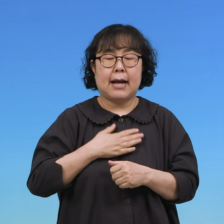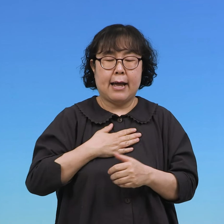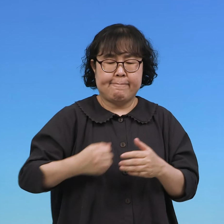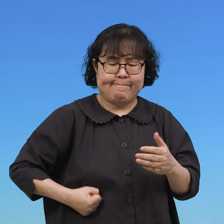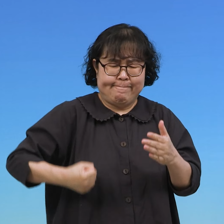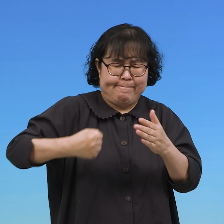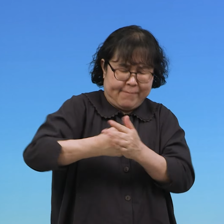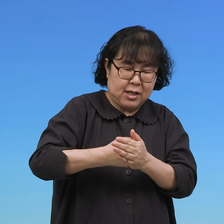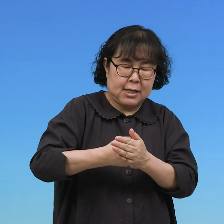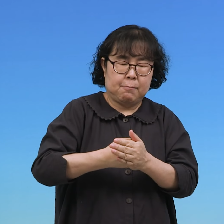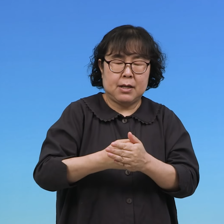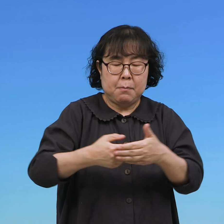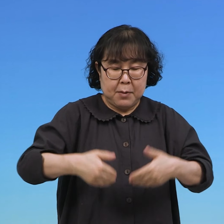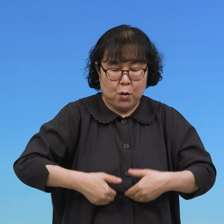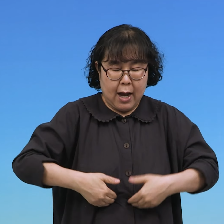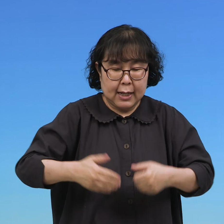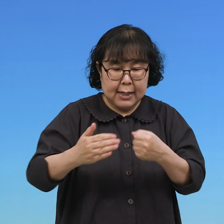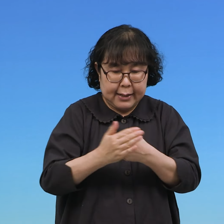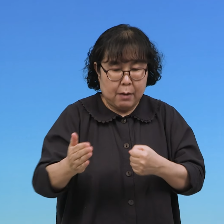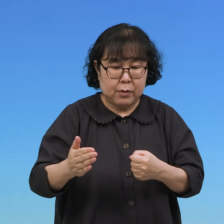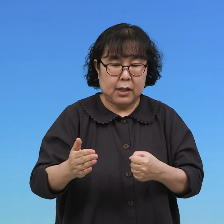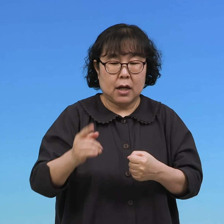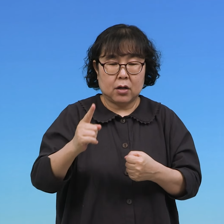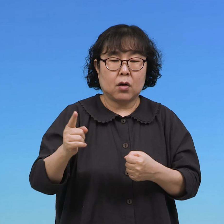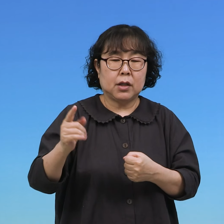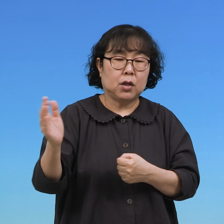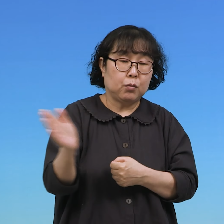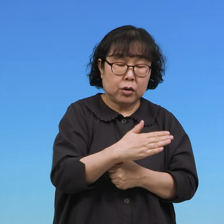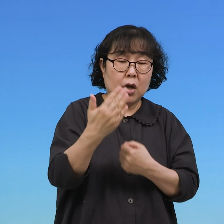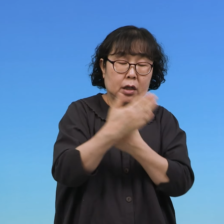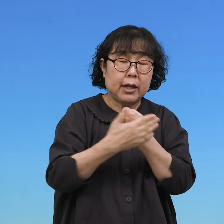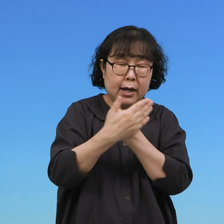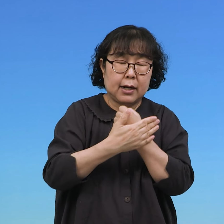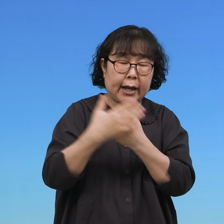몸부림이 필요하기 때문이라고. 거기에 은혜가 나오는 거라고.